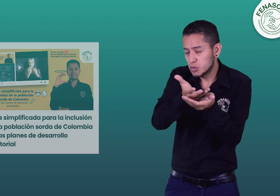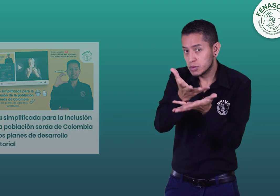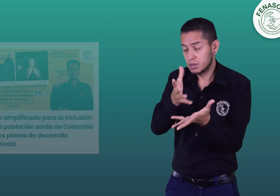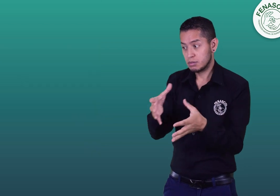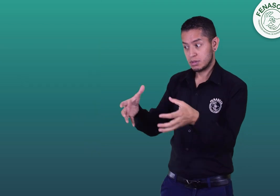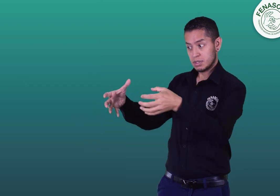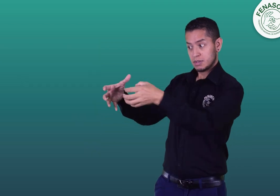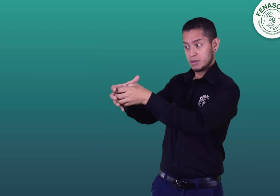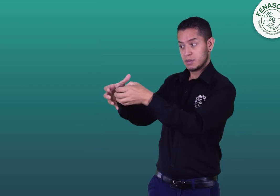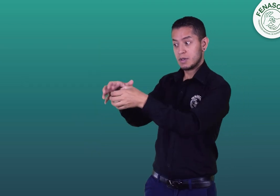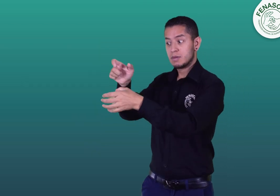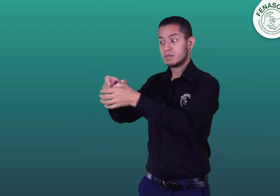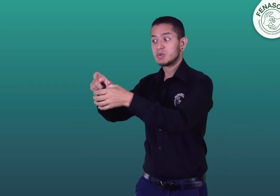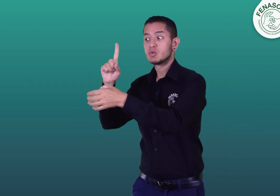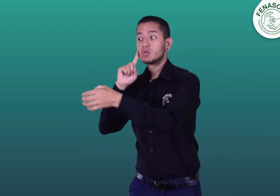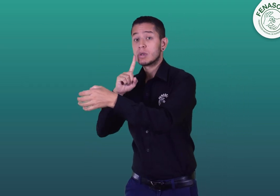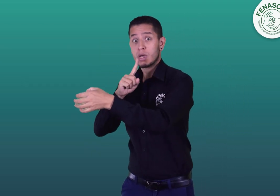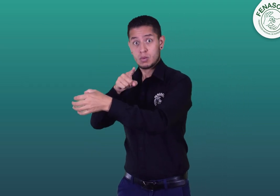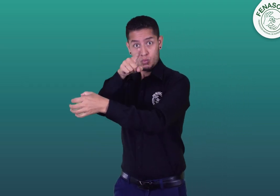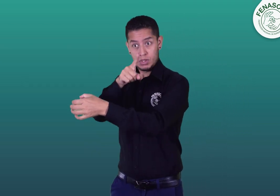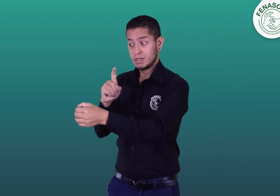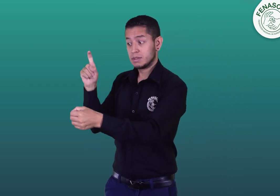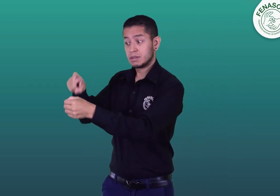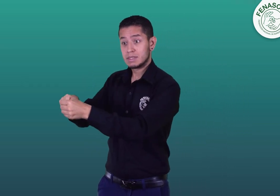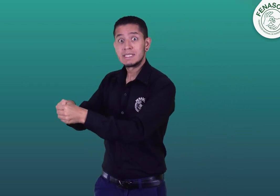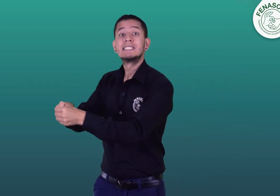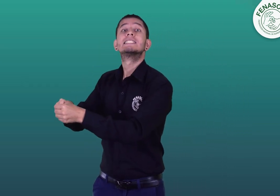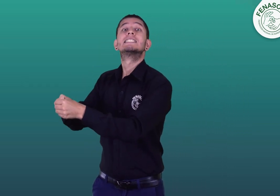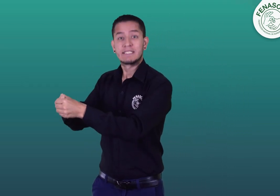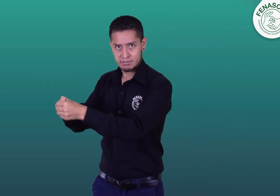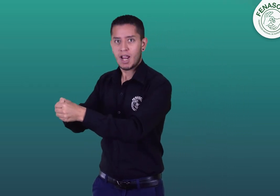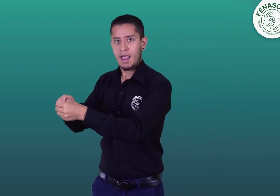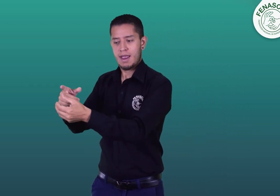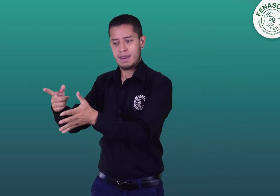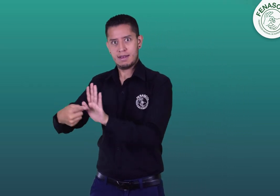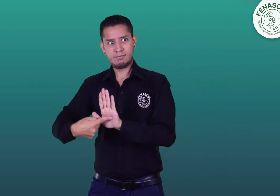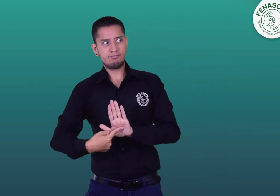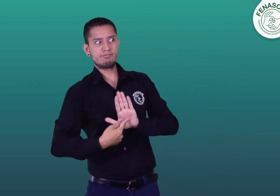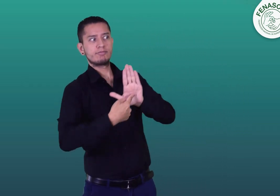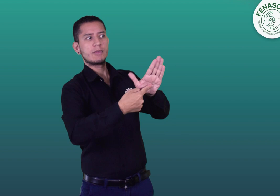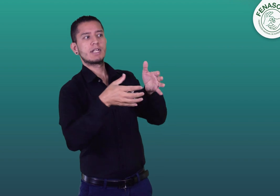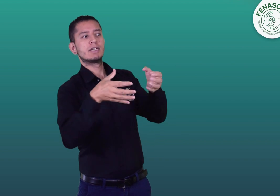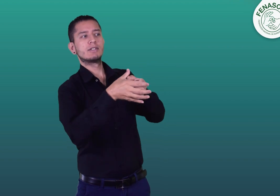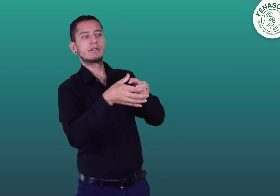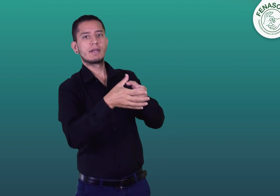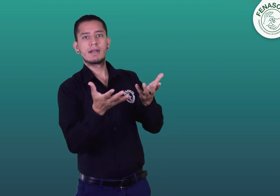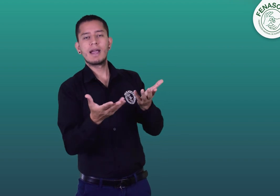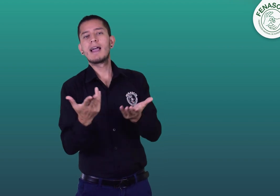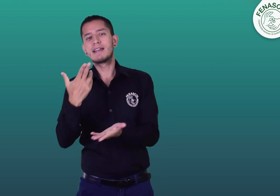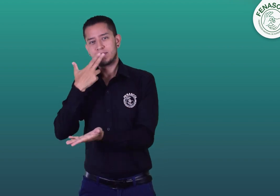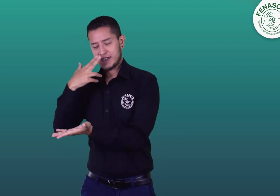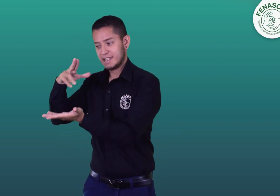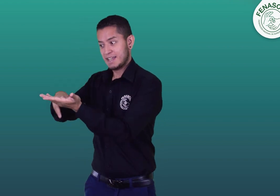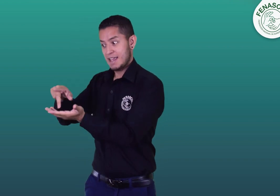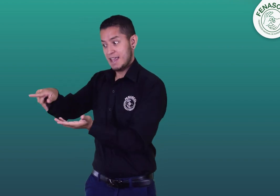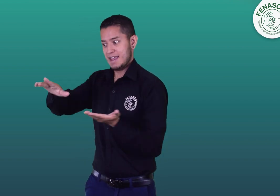Si hace parte de una organización de personas sordas, sugerimos que adjunte una carta de presentación de la asociación